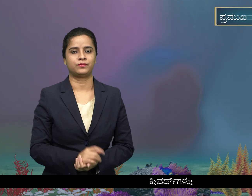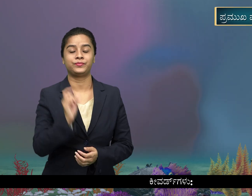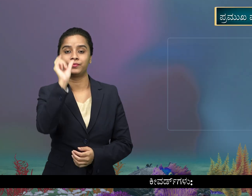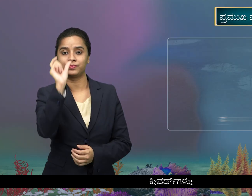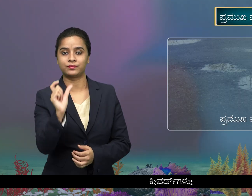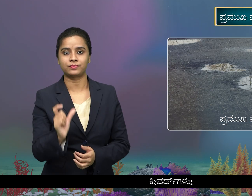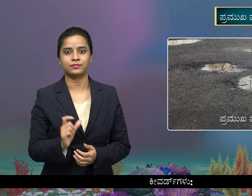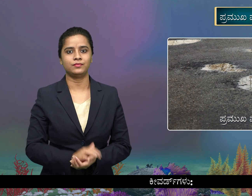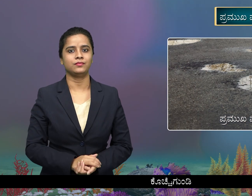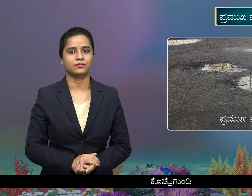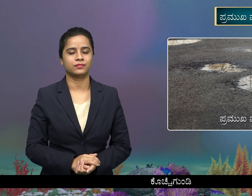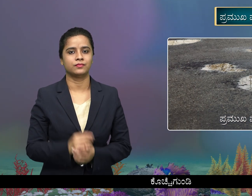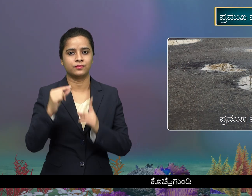ಕೀವರ್ಡ್ಗಳು: ಕೊಚ್ಚೆಗುಂಡಿ,